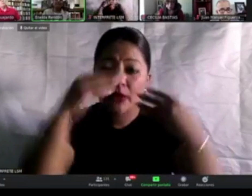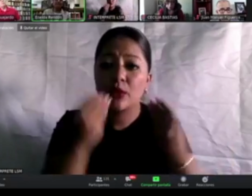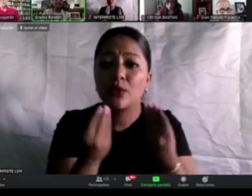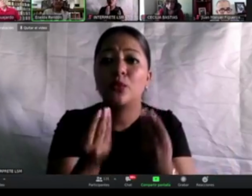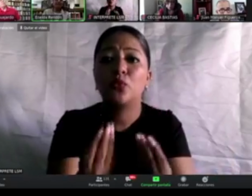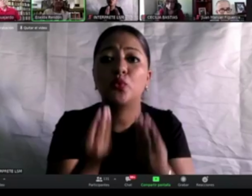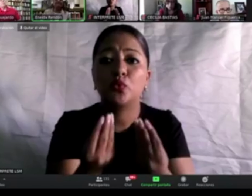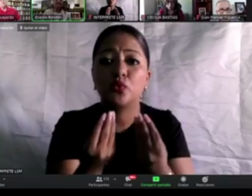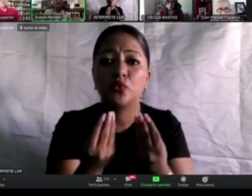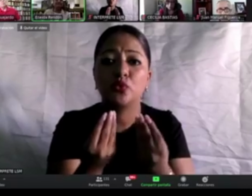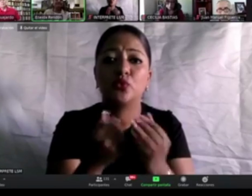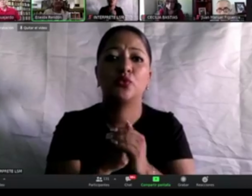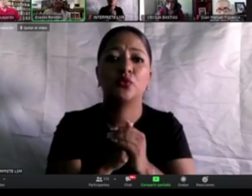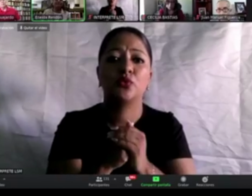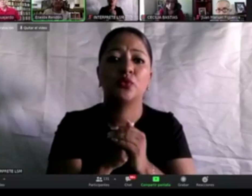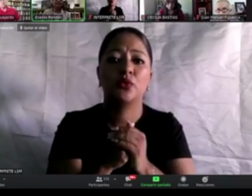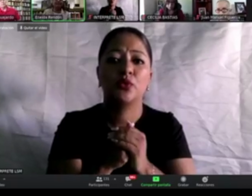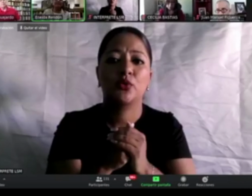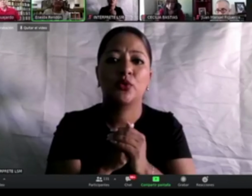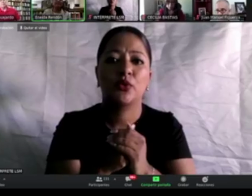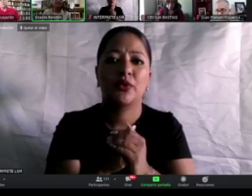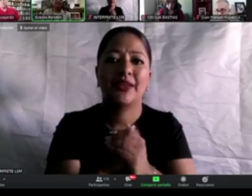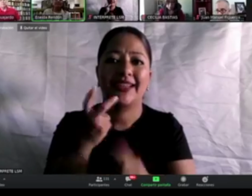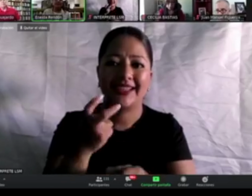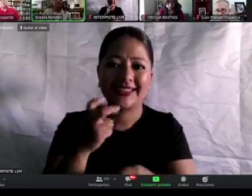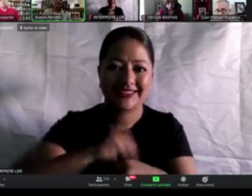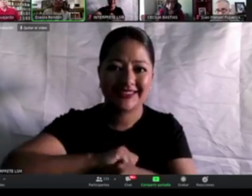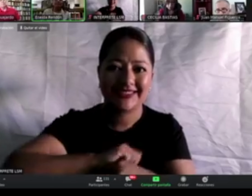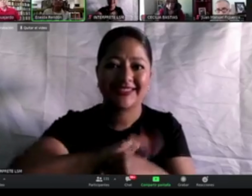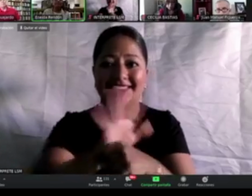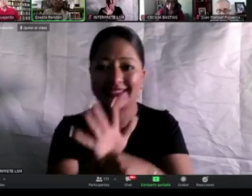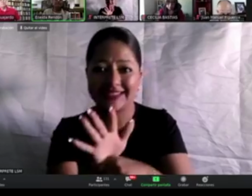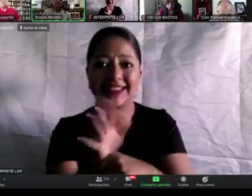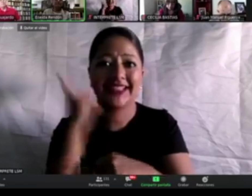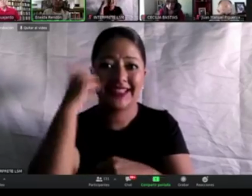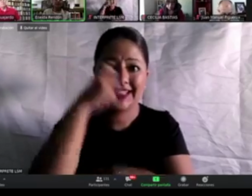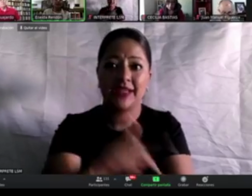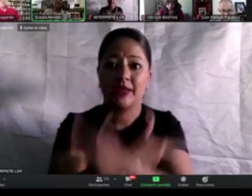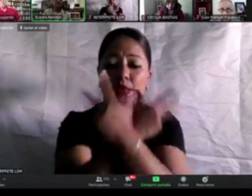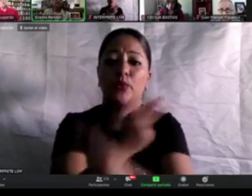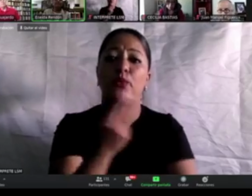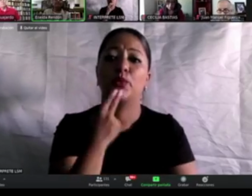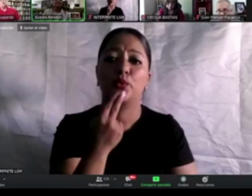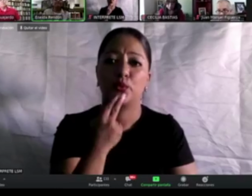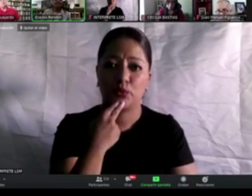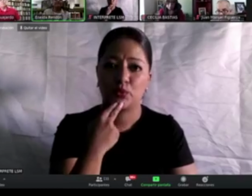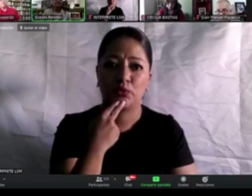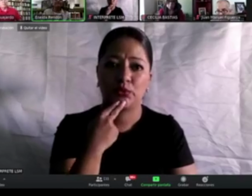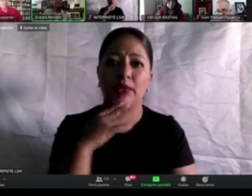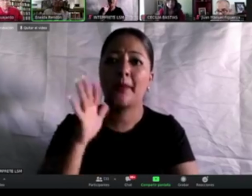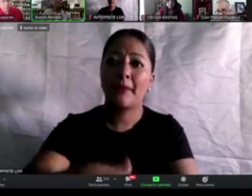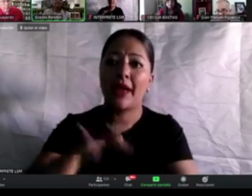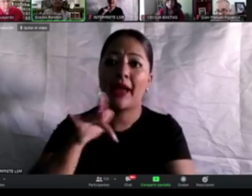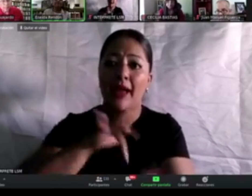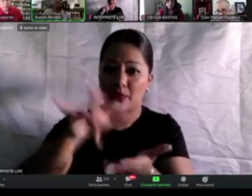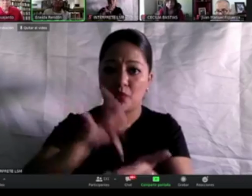pandemia y de que se está utilizando la virtualidad a lo mejor para dar más apoyo a estudiantes que